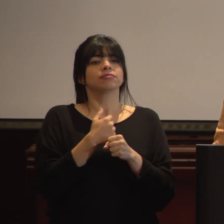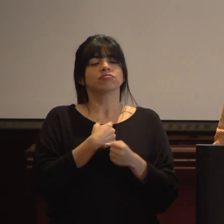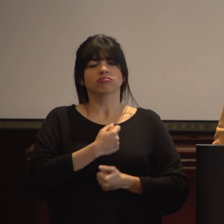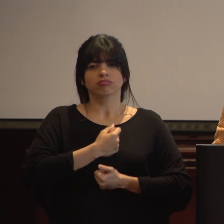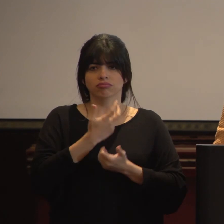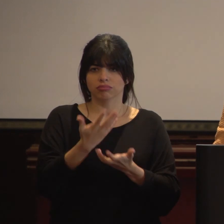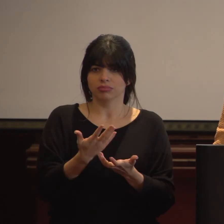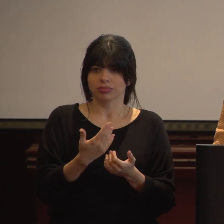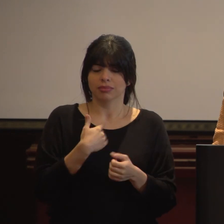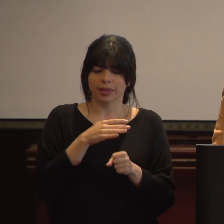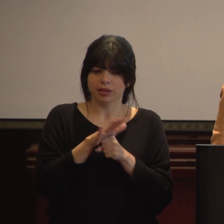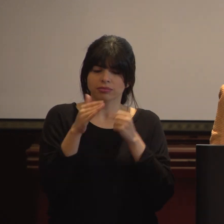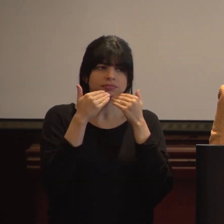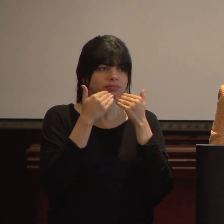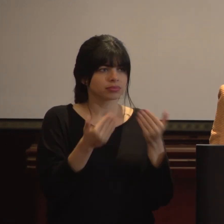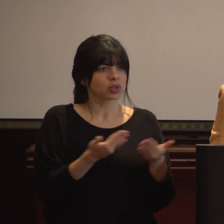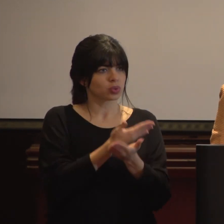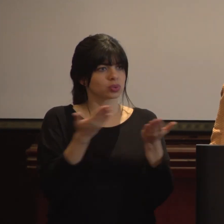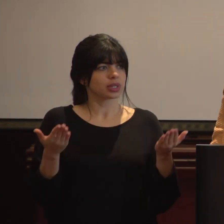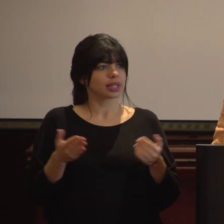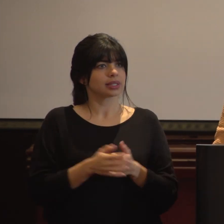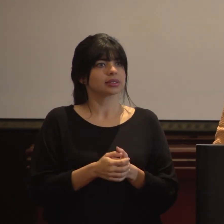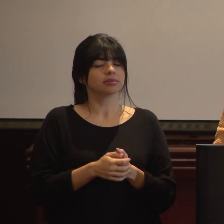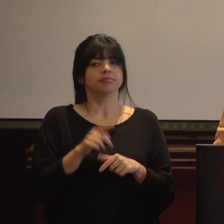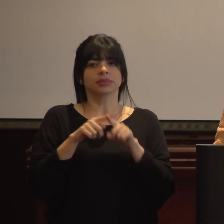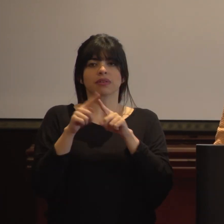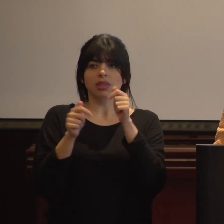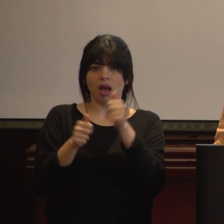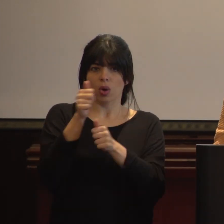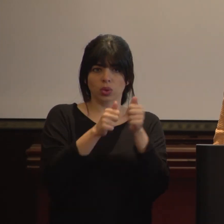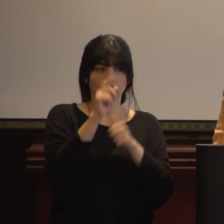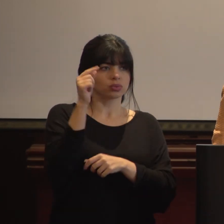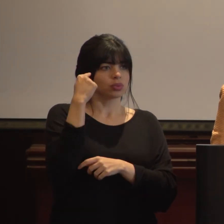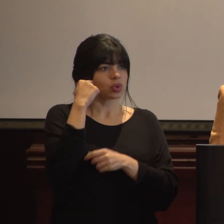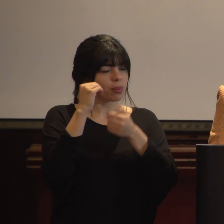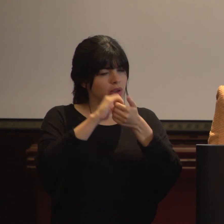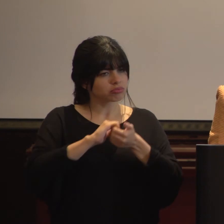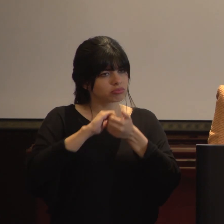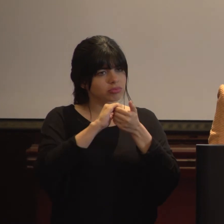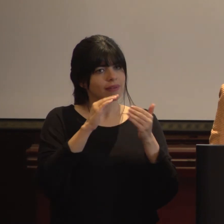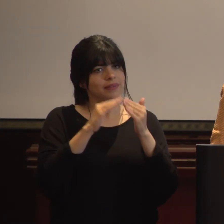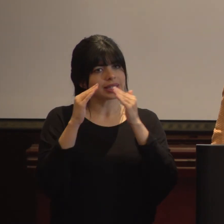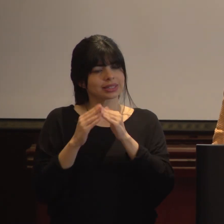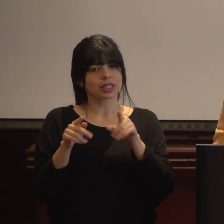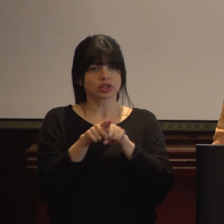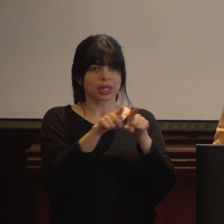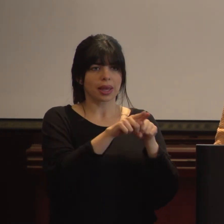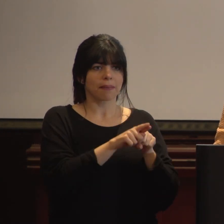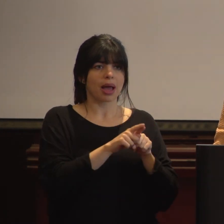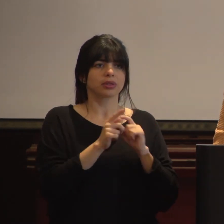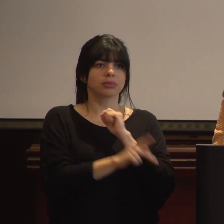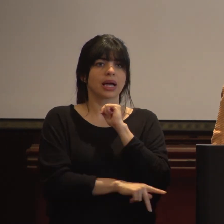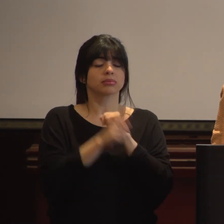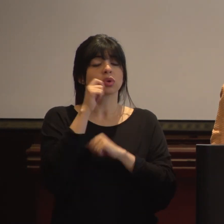Expreso mi total gratitud a ustedes autoridades de gobiernos solidarios vecinos y hermanos